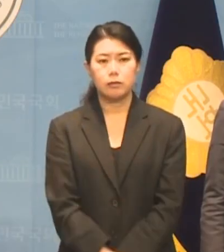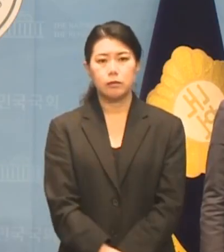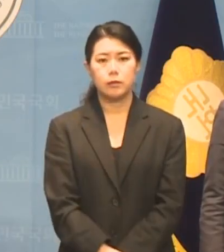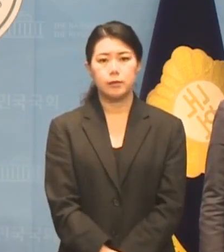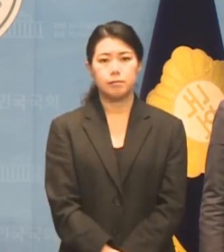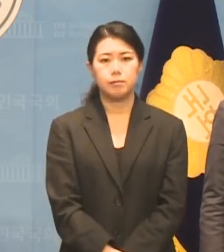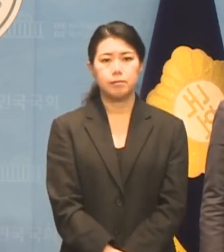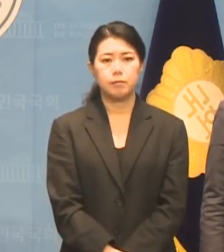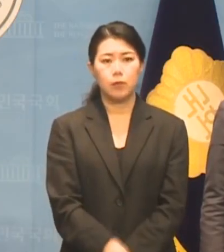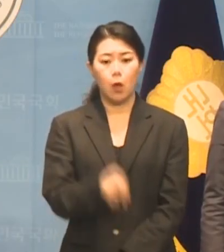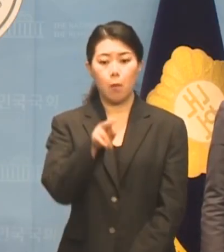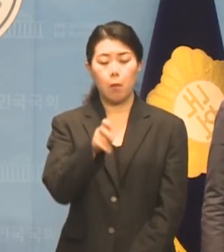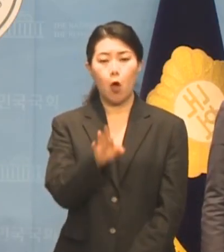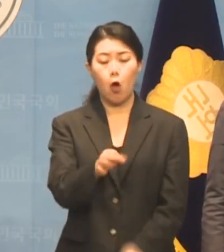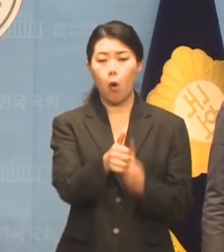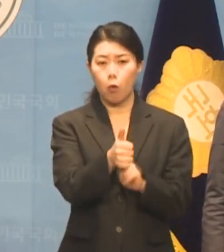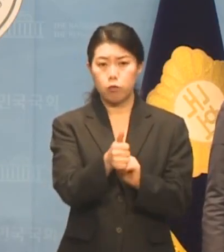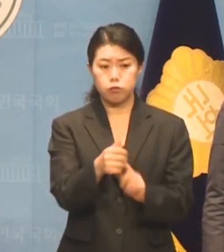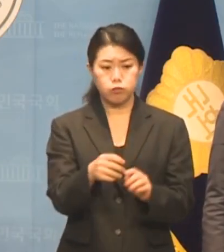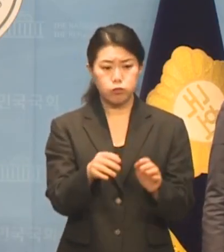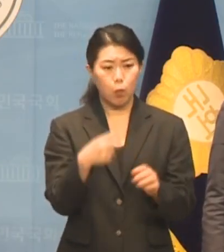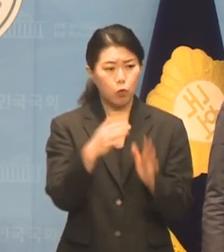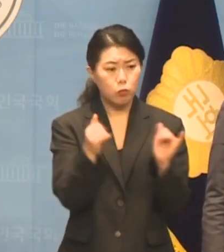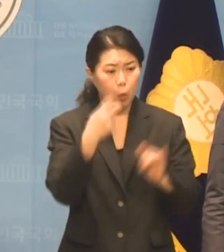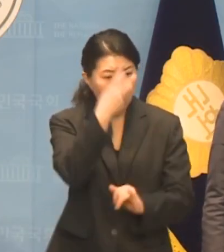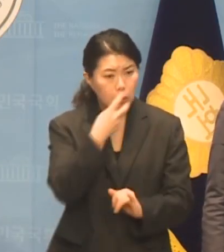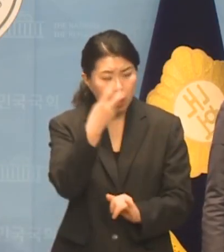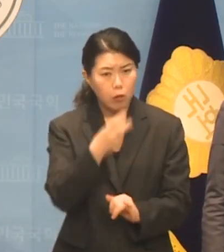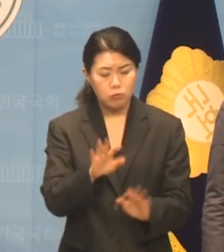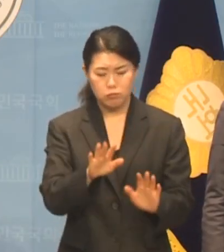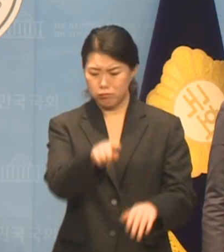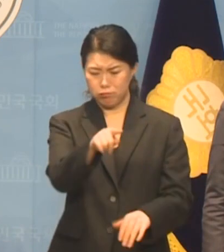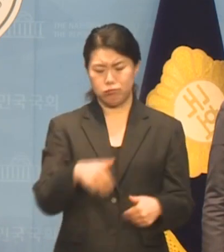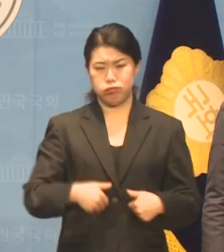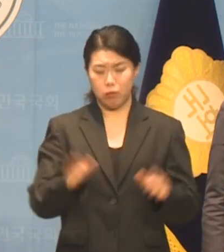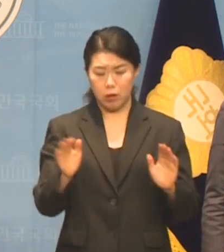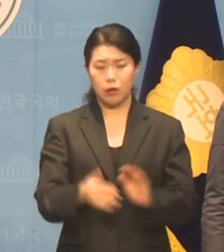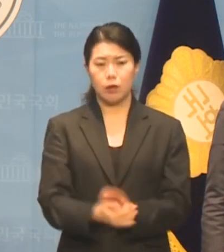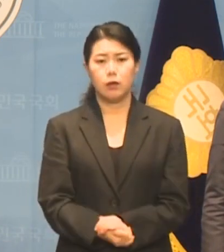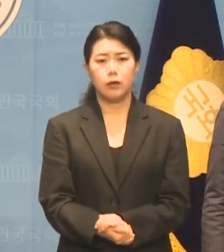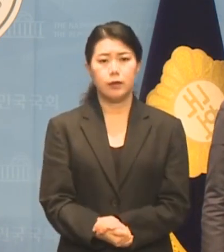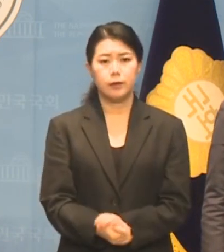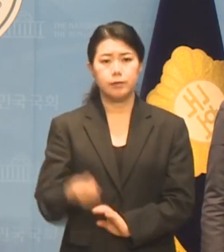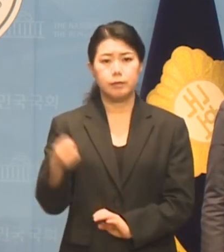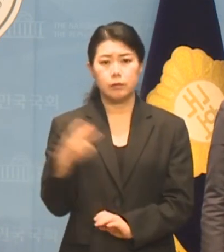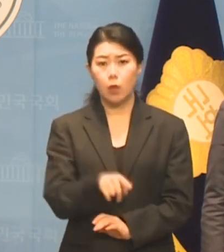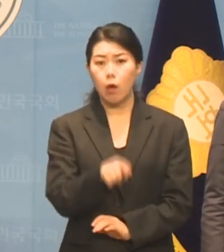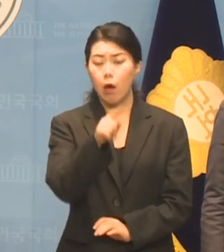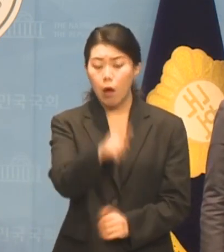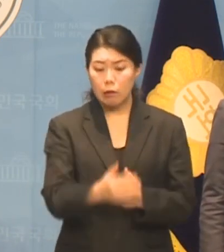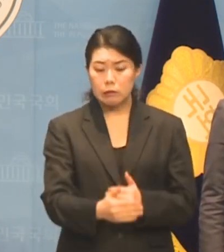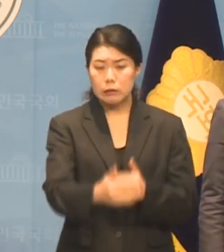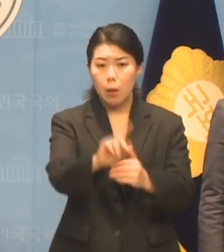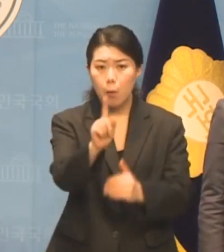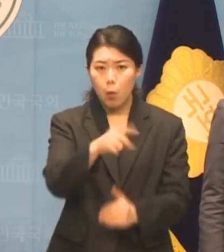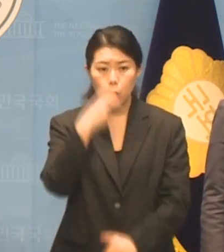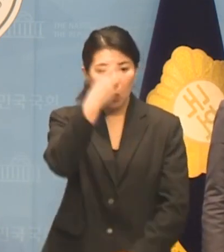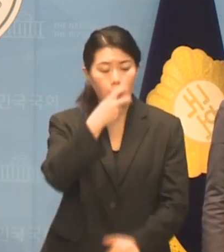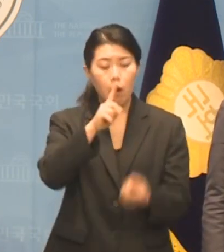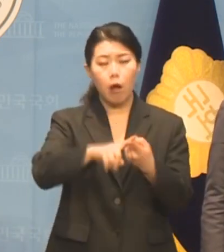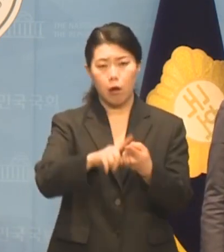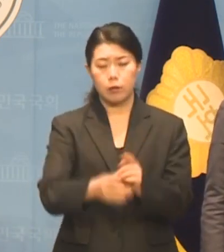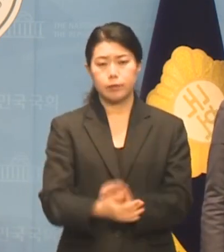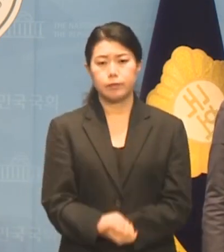그러면서 명태균 씨의 여론조사는 애초에 필요하지도 않았으며 명태균 씨가 진행했다는 여론조사에